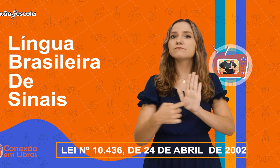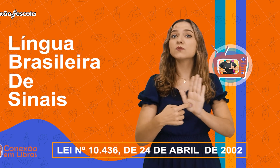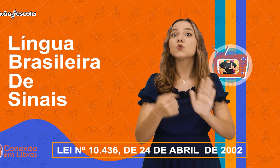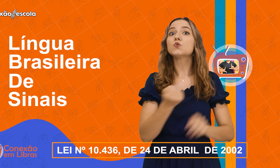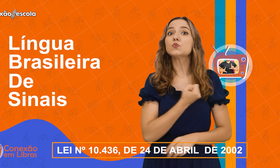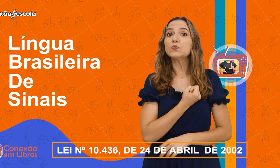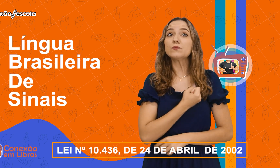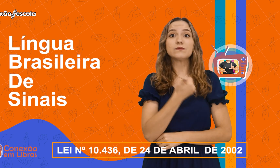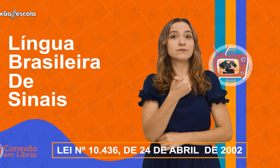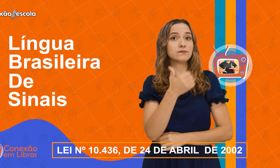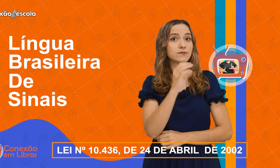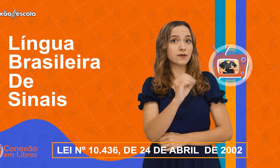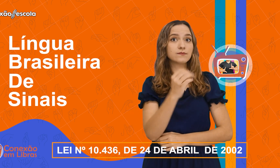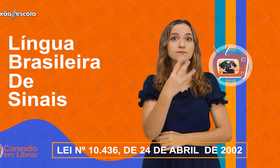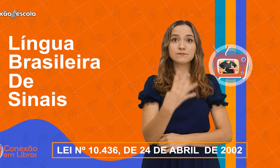a Lei de número